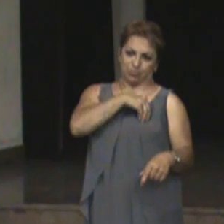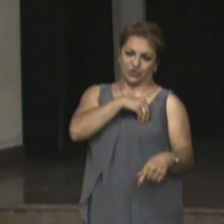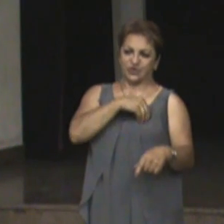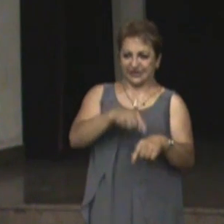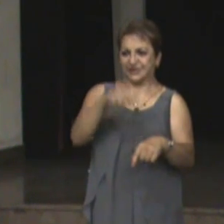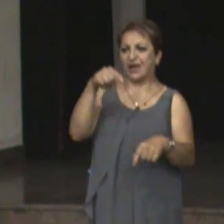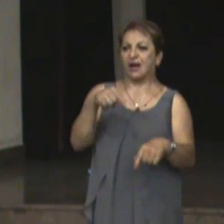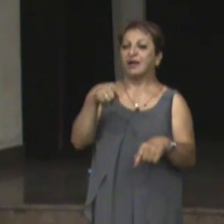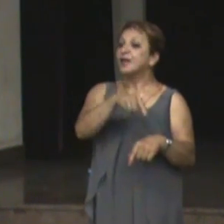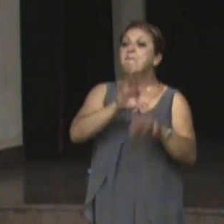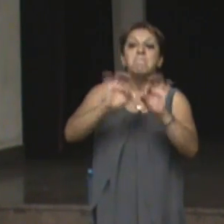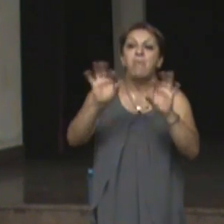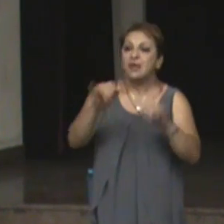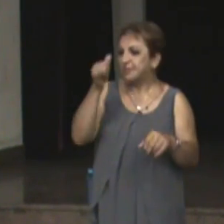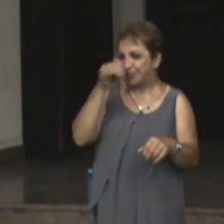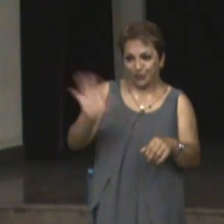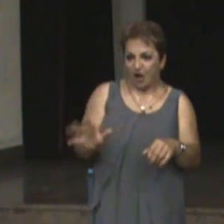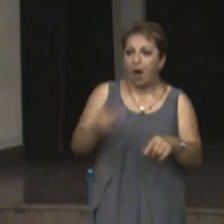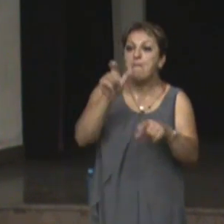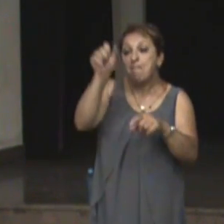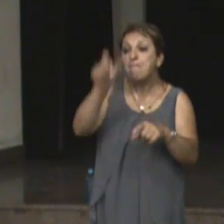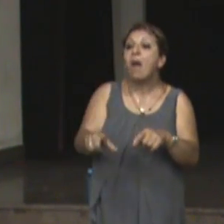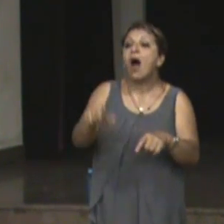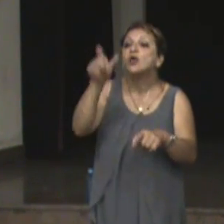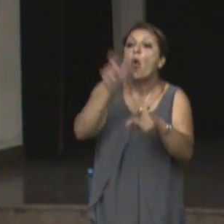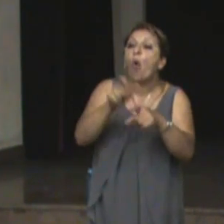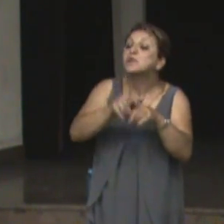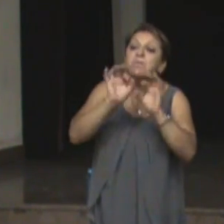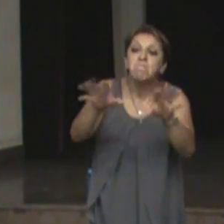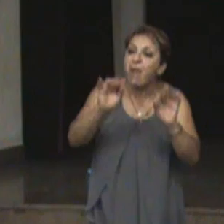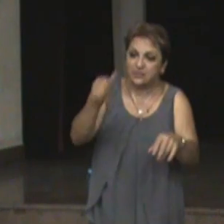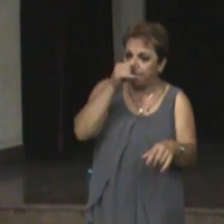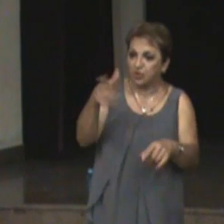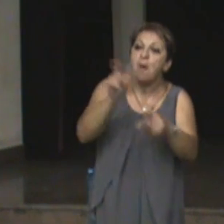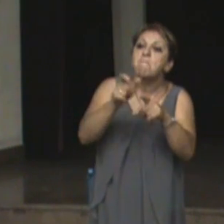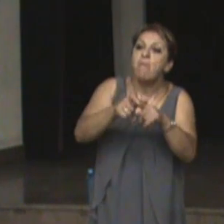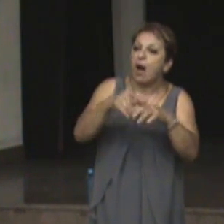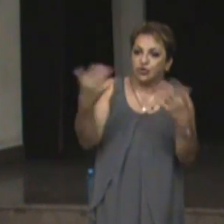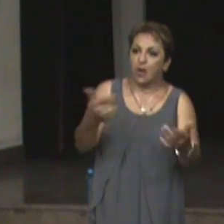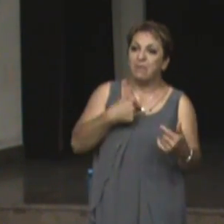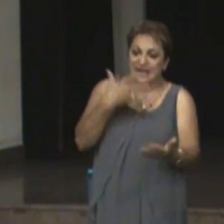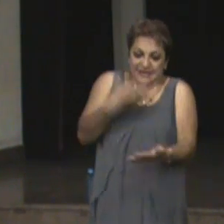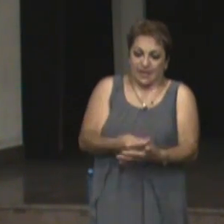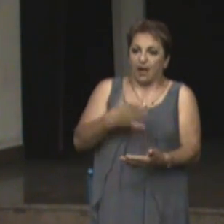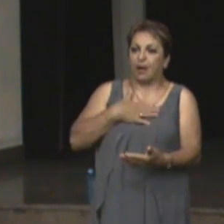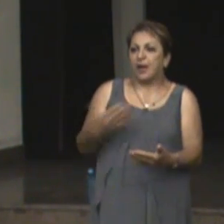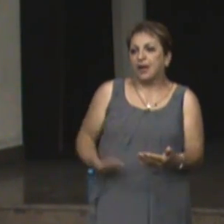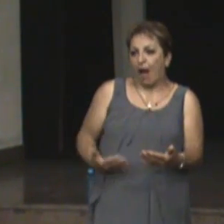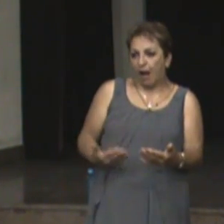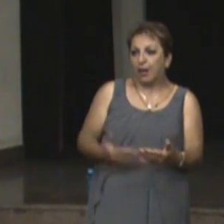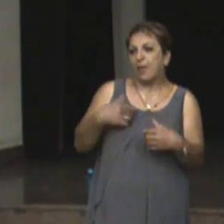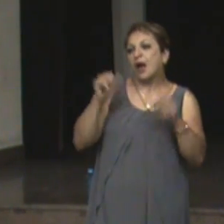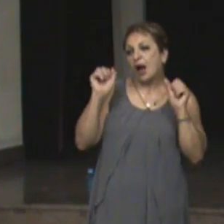Եվ դա բացատրելի է մարդկային խոսքով։ Այդ զորությունը պետք է չի բարերով փոխանցել, դա մեր սեփական կյանքով է, որ մենք